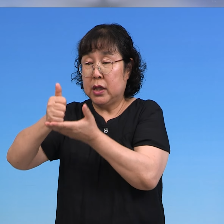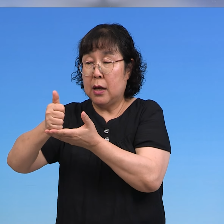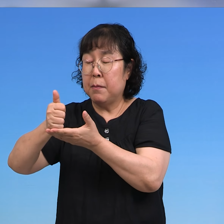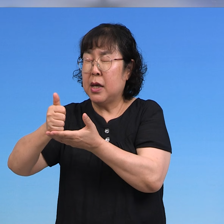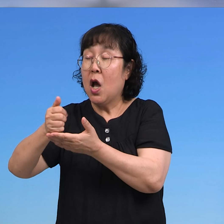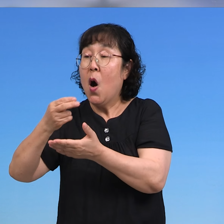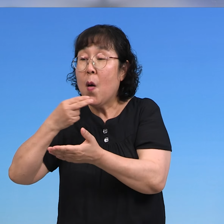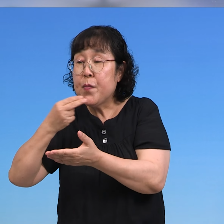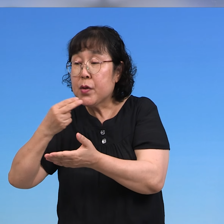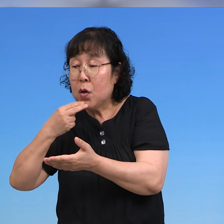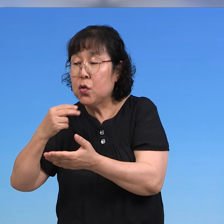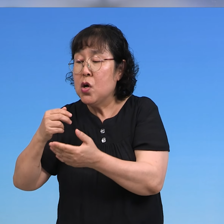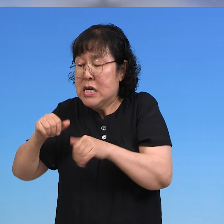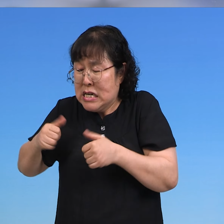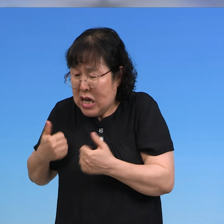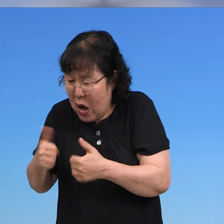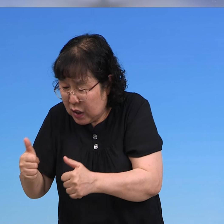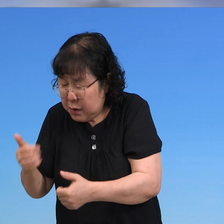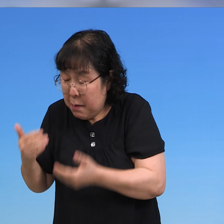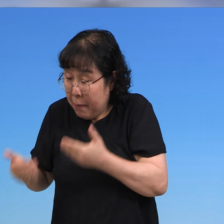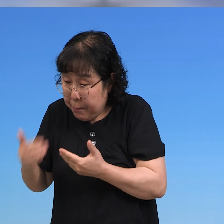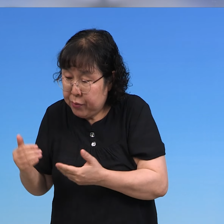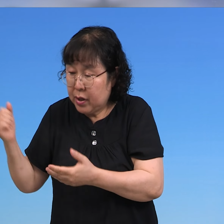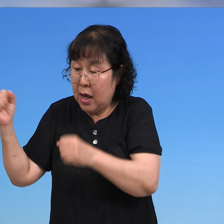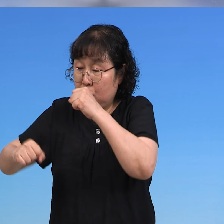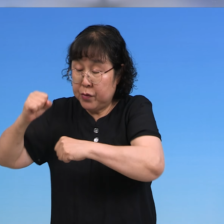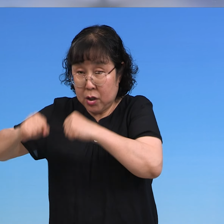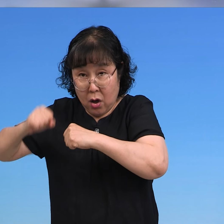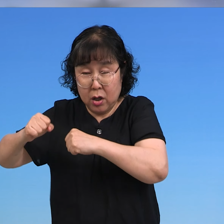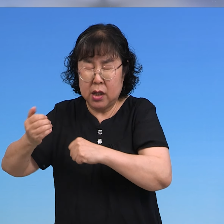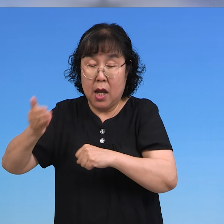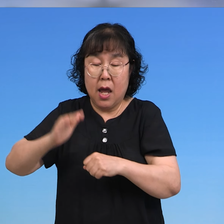집에 가면은 손님이 왔는데도 안 움직여요.